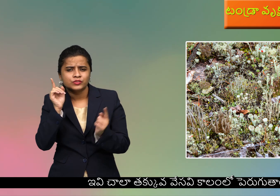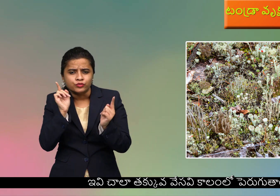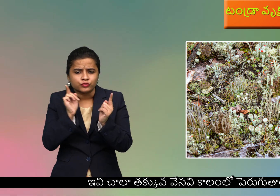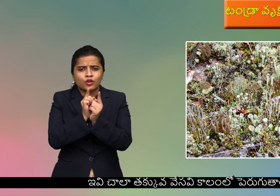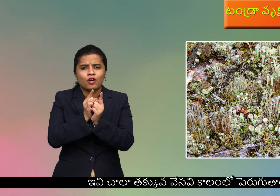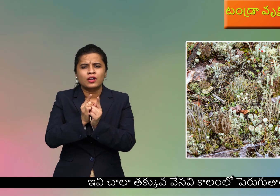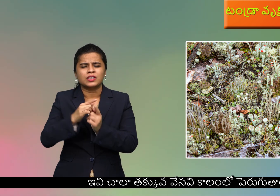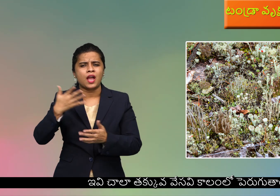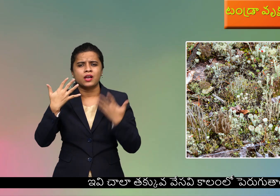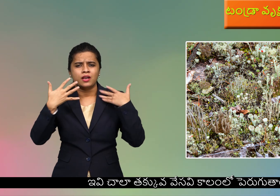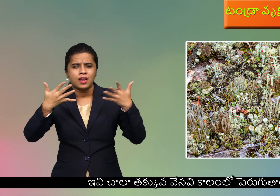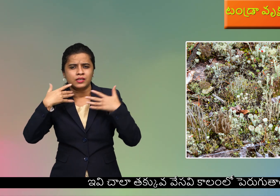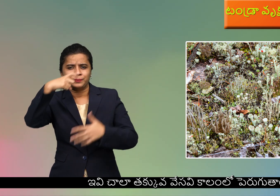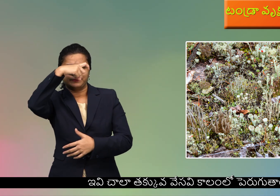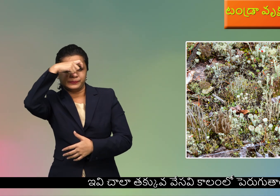పెరుగుతాయి.